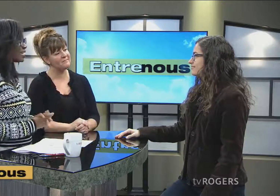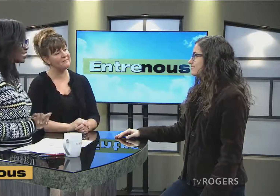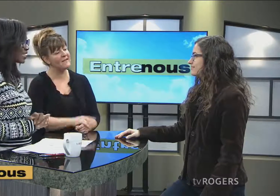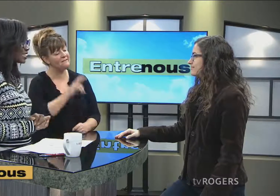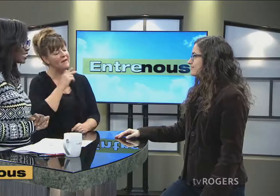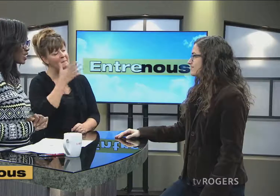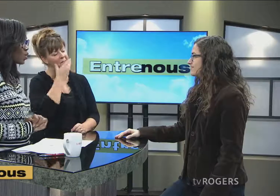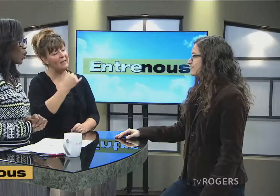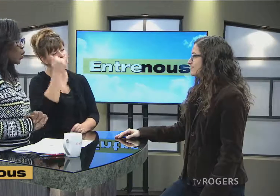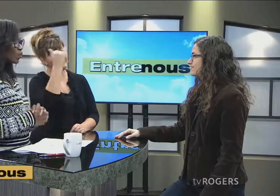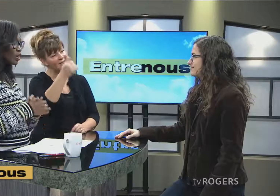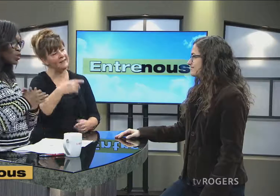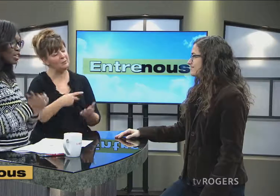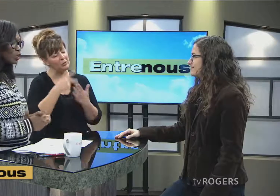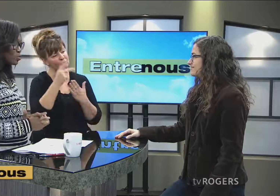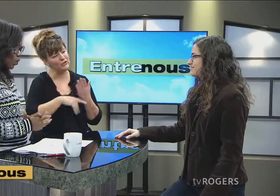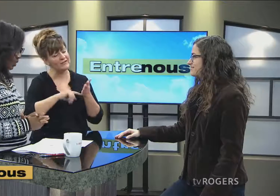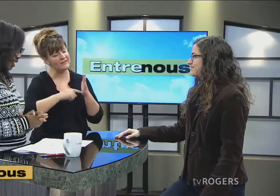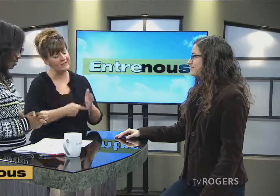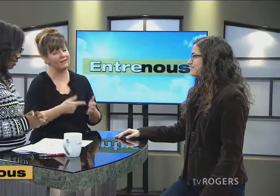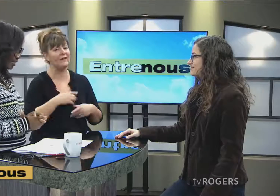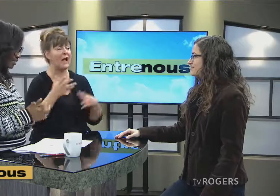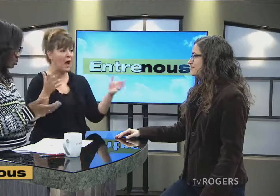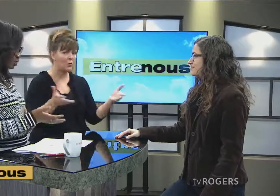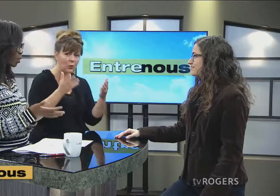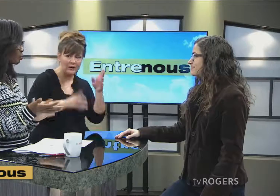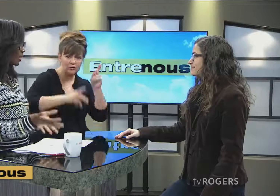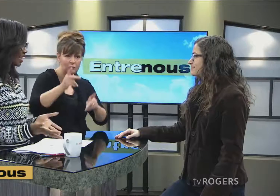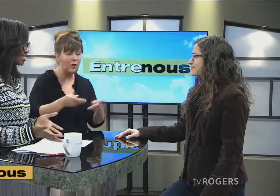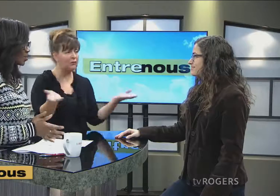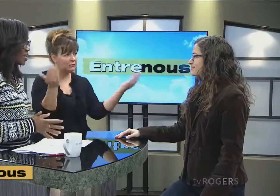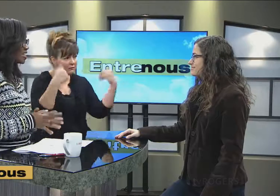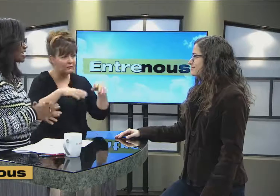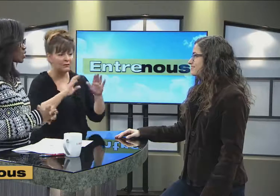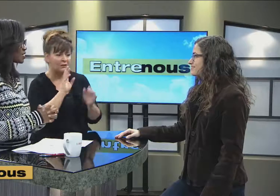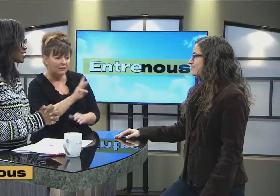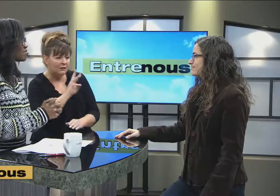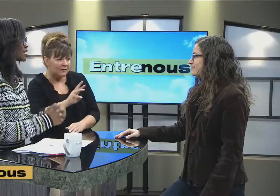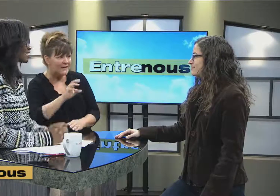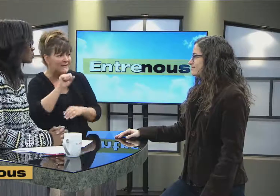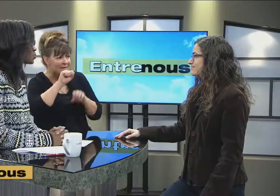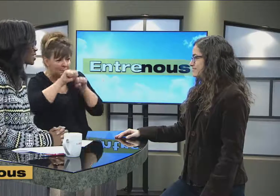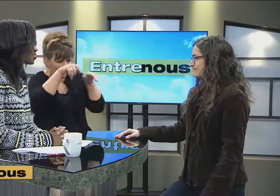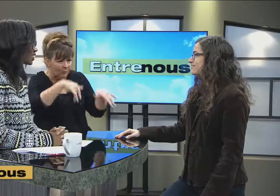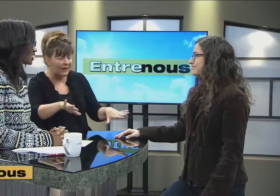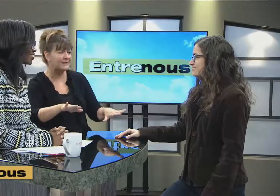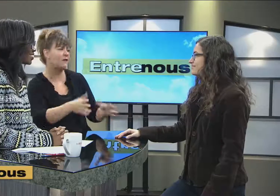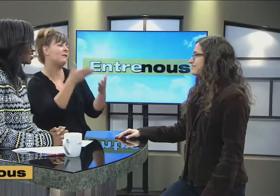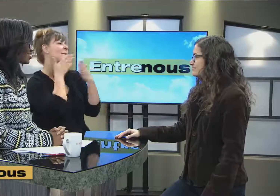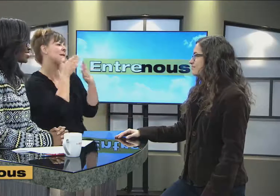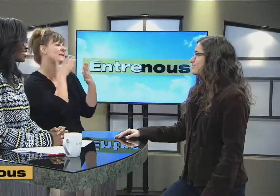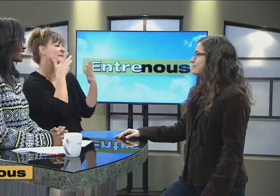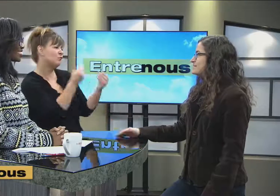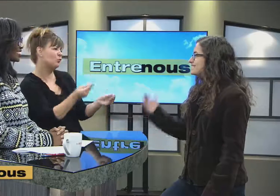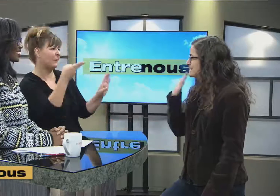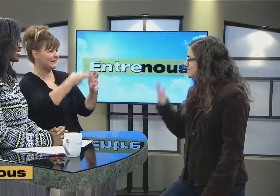une belle initiative. On encourage tout le monde à aller visiter Spill Propagation et Je Signe. Merci beaucoup d'avoir été avec